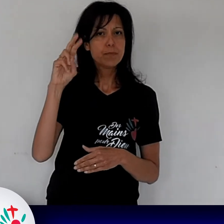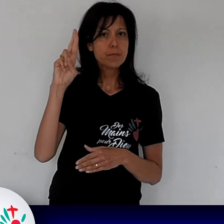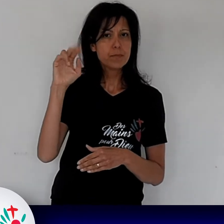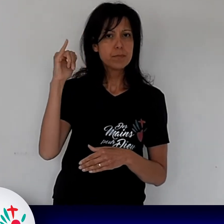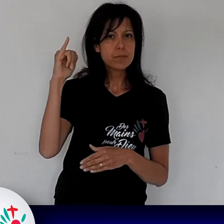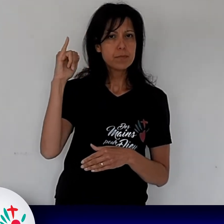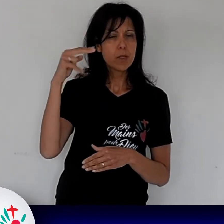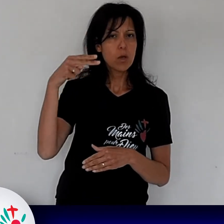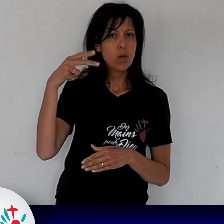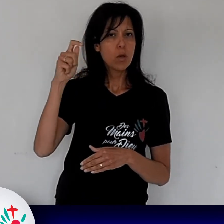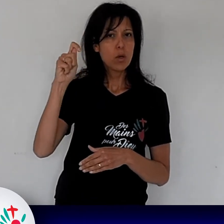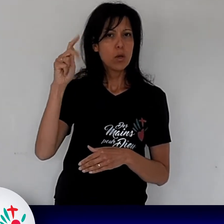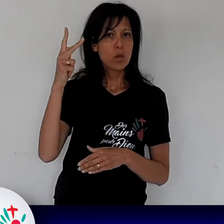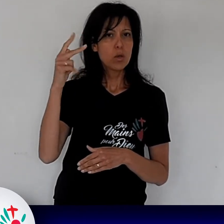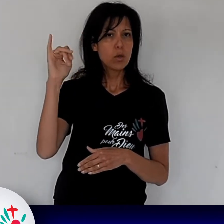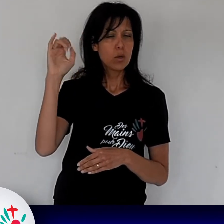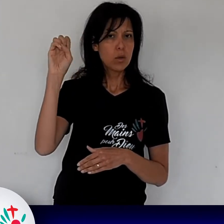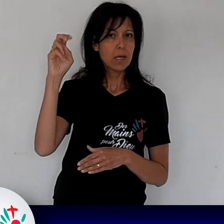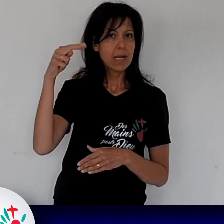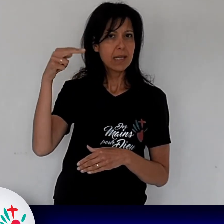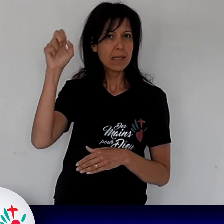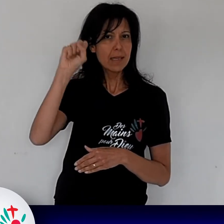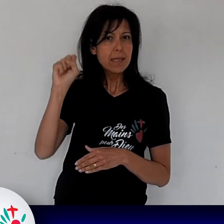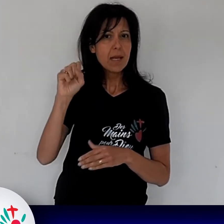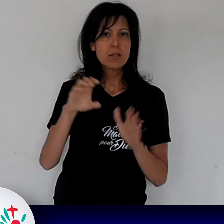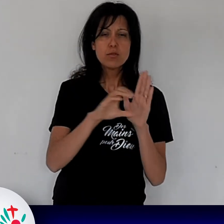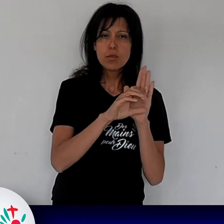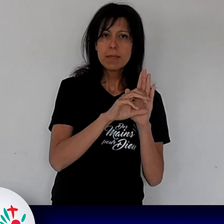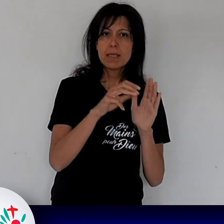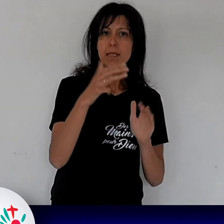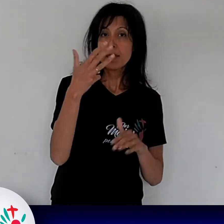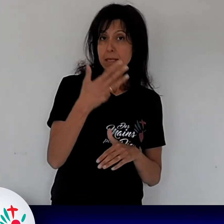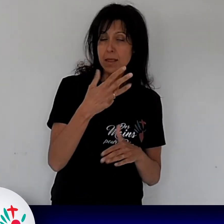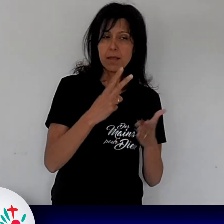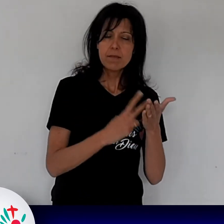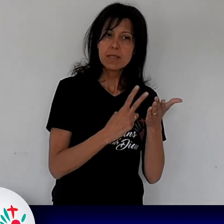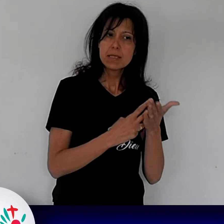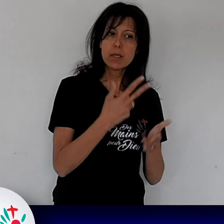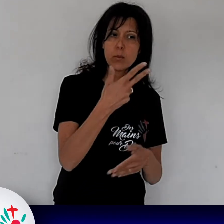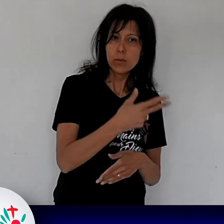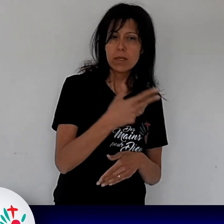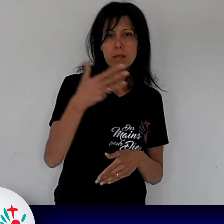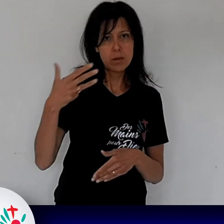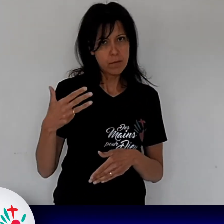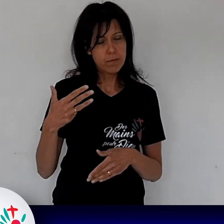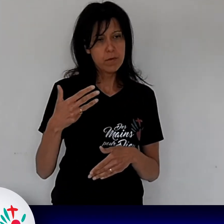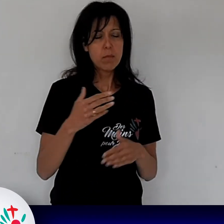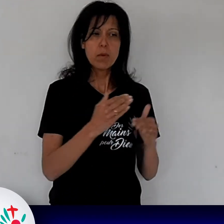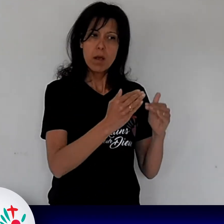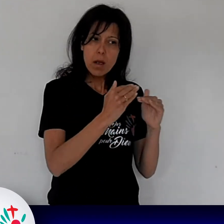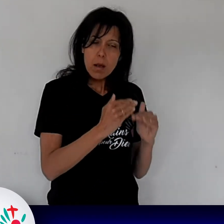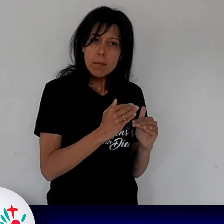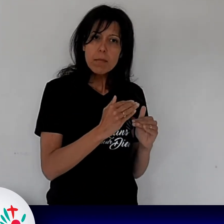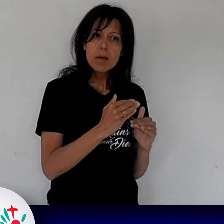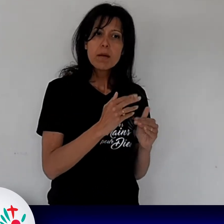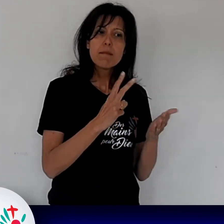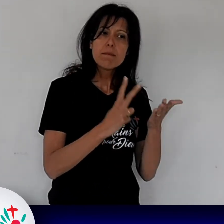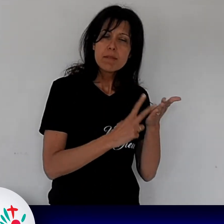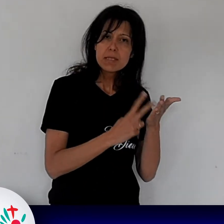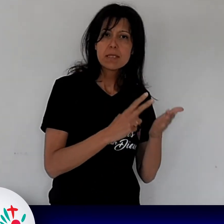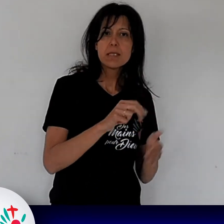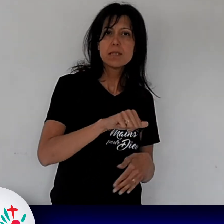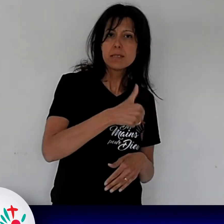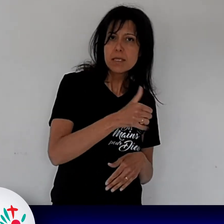2 versets d'abord, le verset 8 et 9, et puis 3 autres versets, versets 16, 17 et